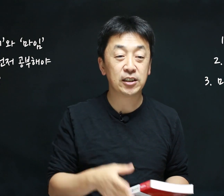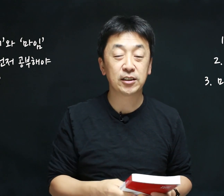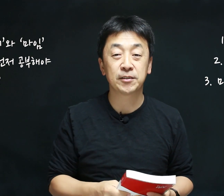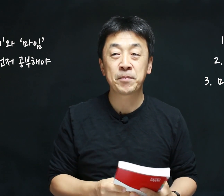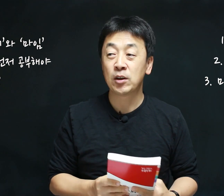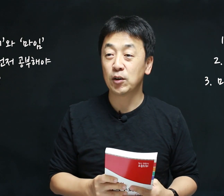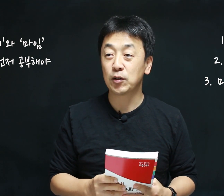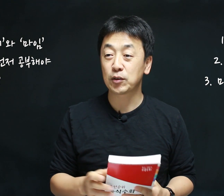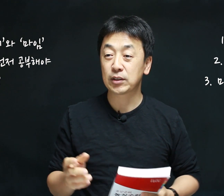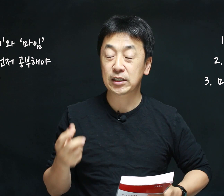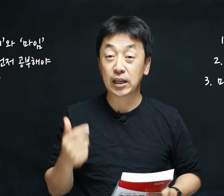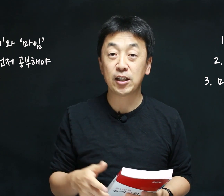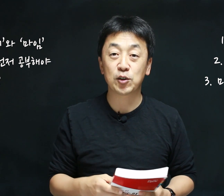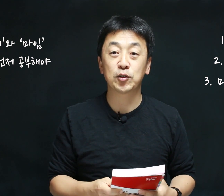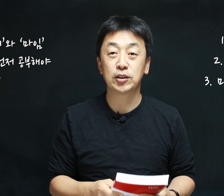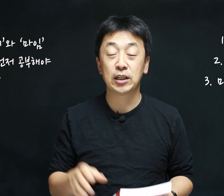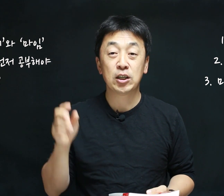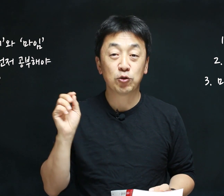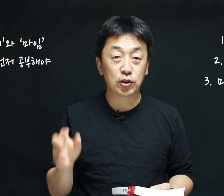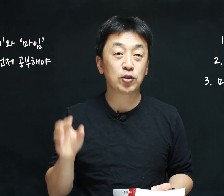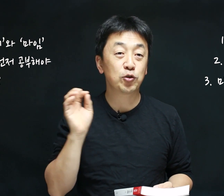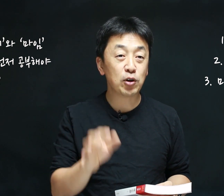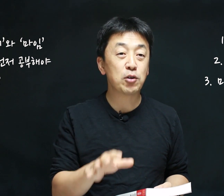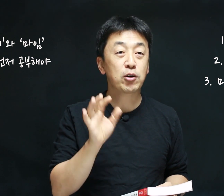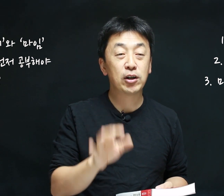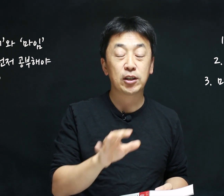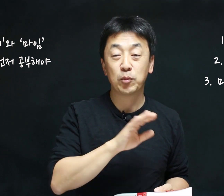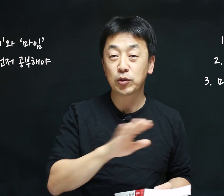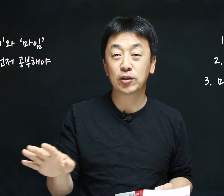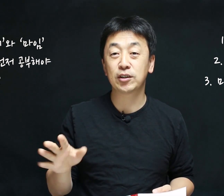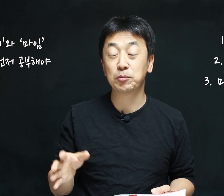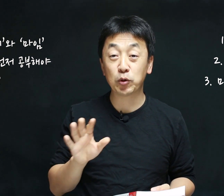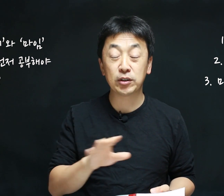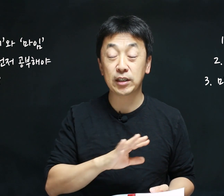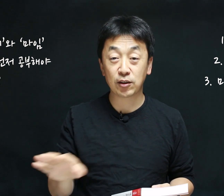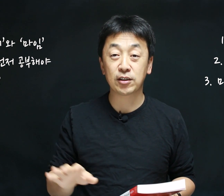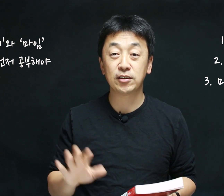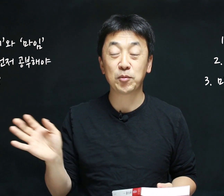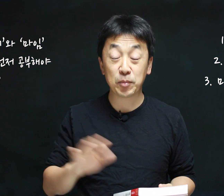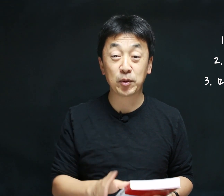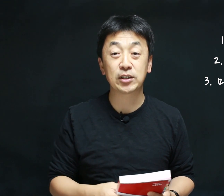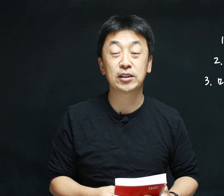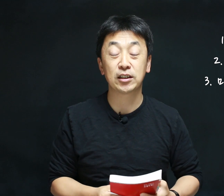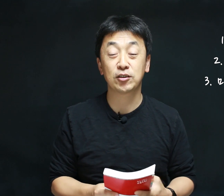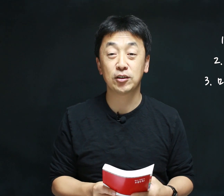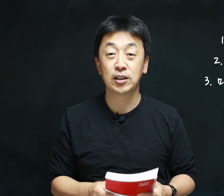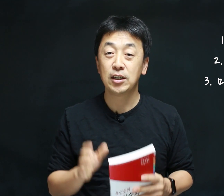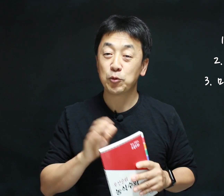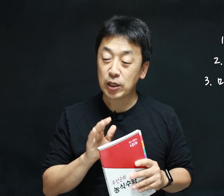일은 제 개인적으로는 우선은 수화와 관련된 모든 단어들을 섭렵해 버리신다는 거죠.